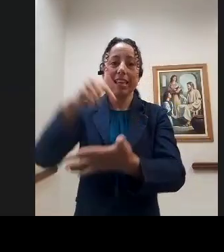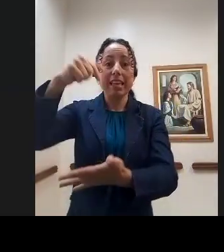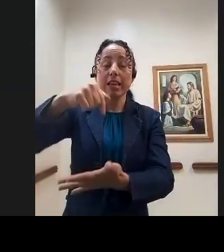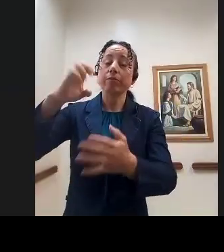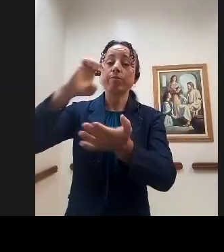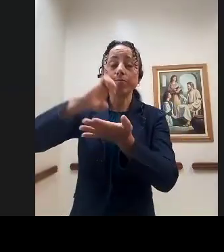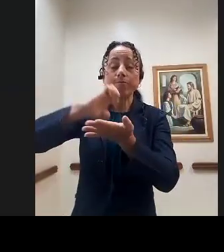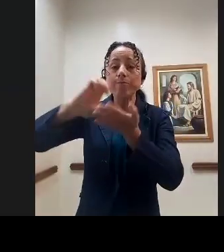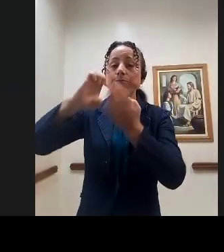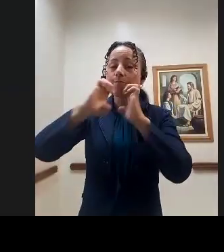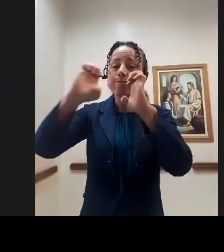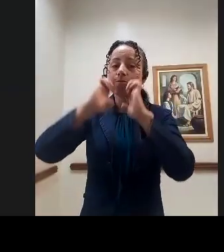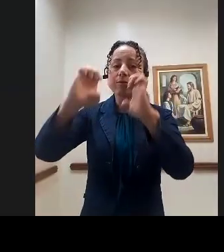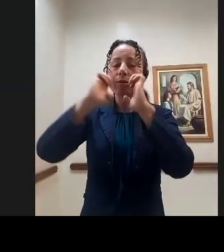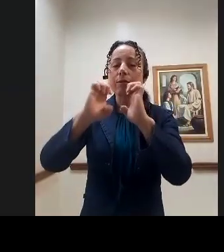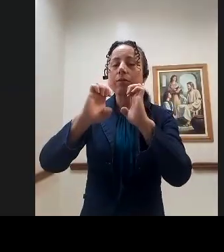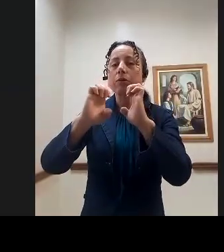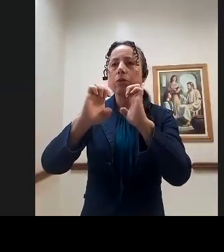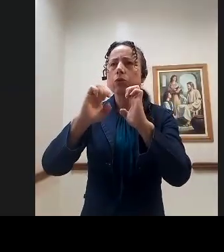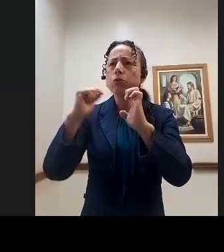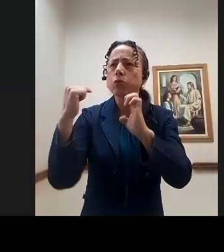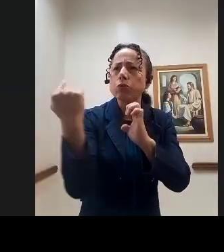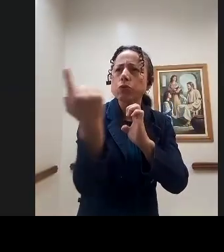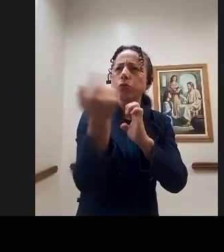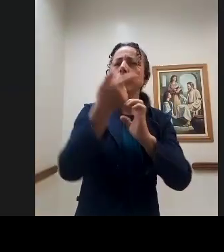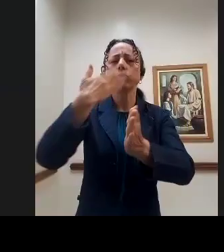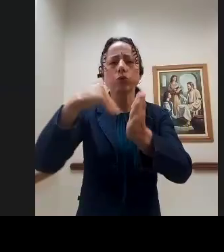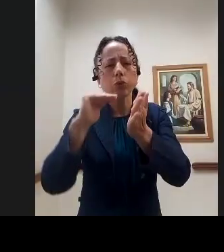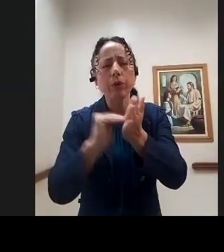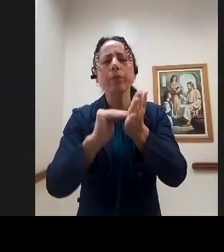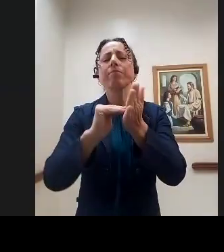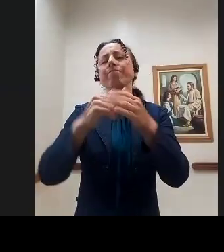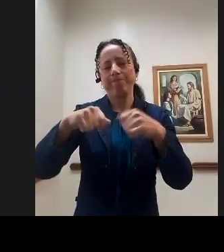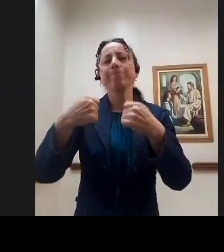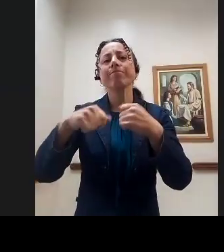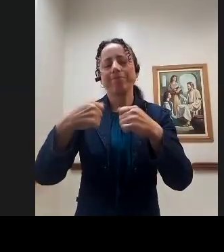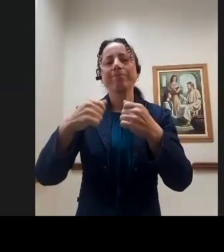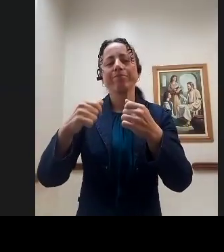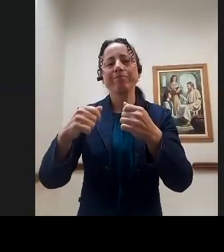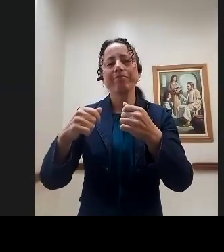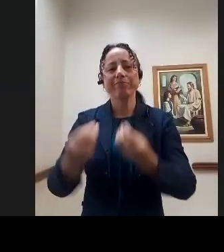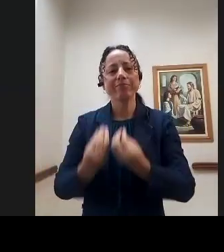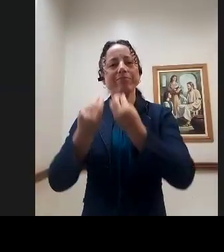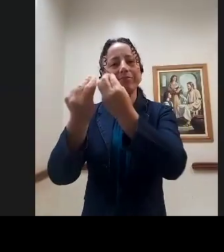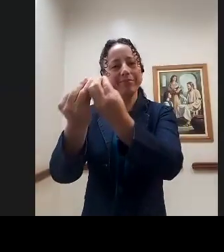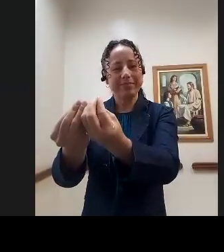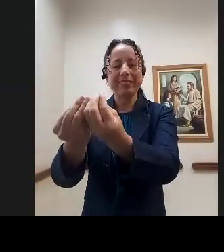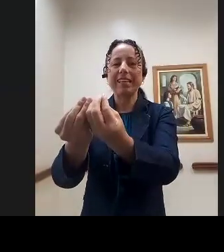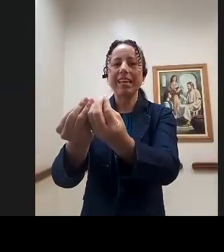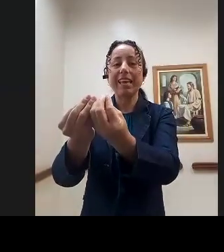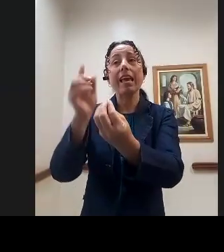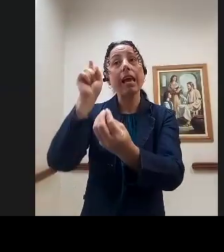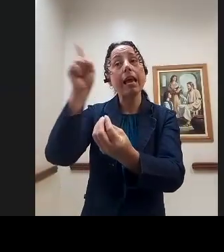a todas as pessoas. Eu sei que ela está fazendo o melhor dela, porque eu sei que ela está sendo